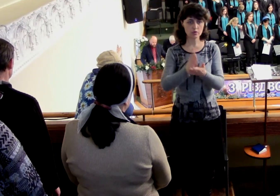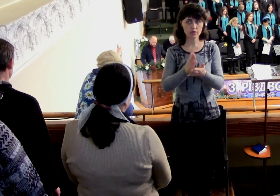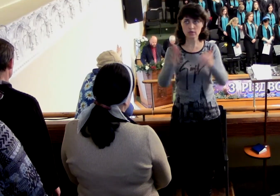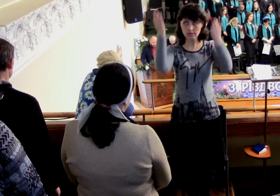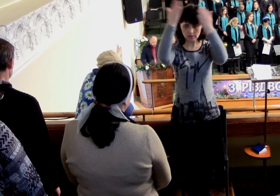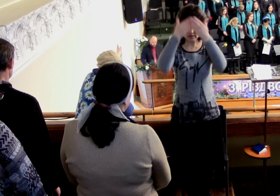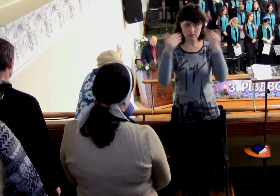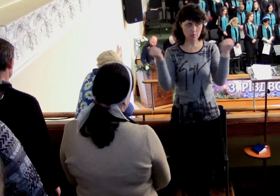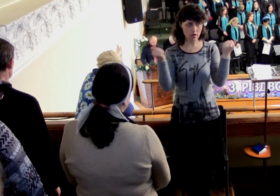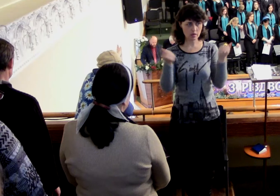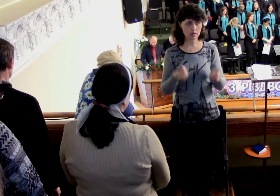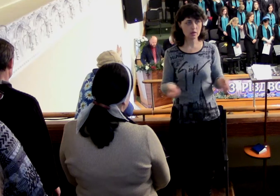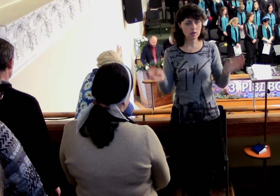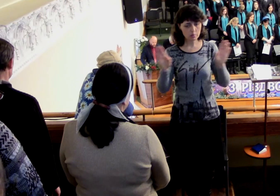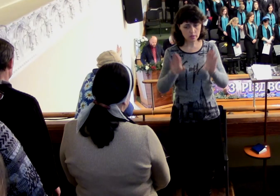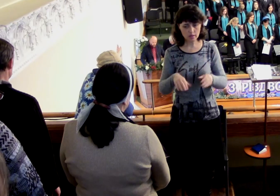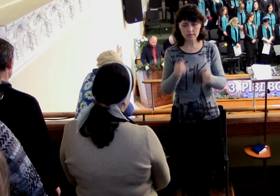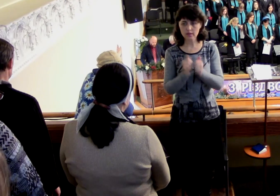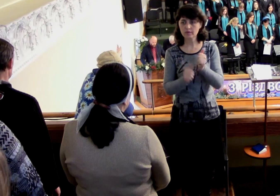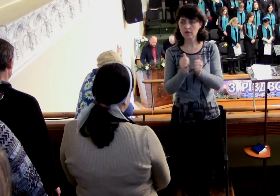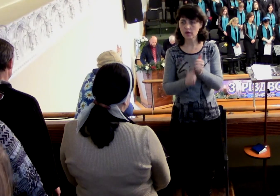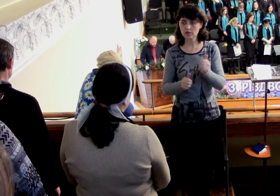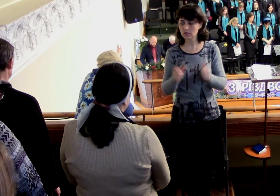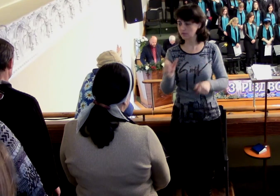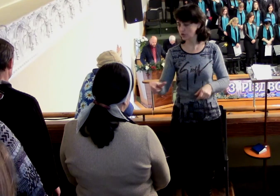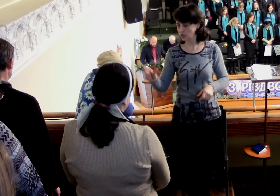благословил каждое сердце, стоящее здесь перед Тобой.